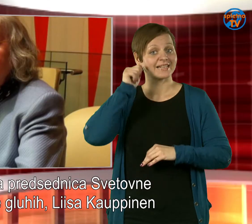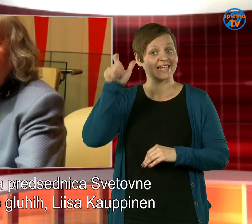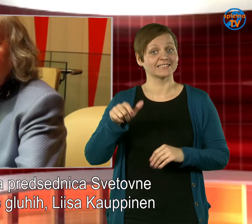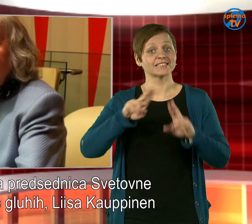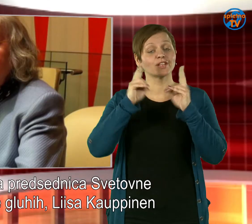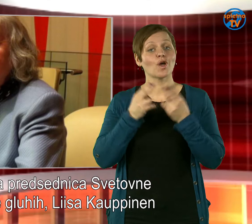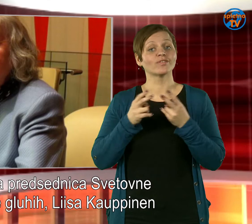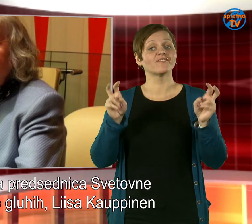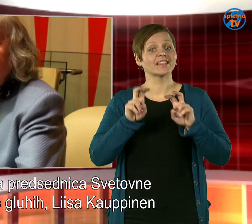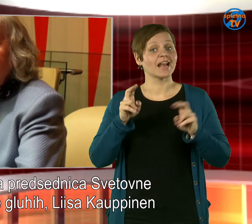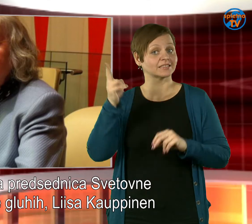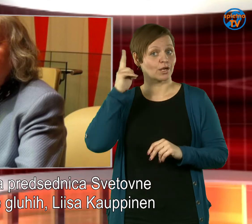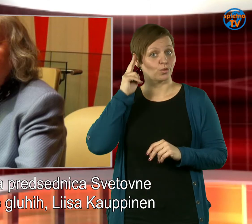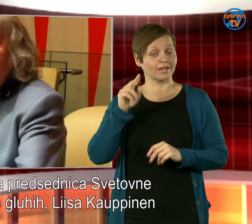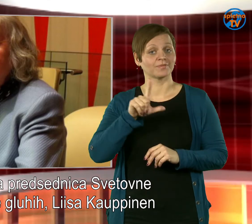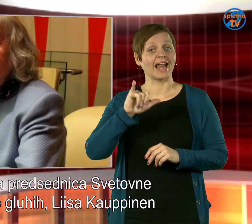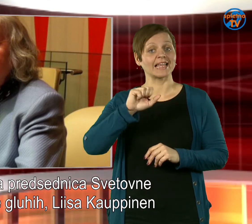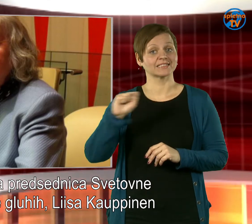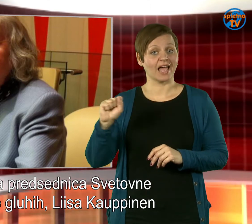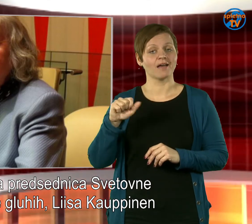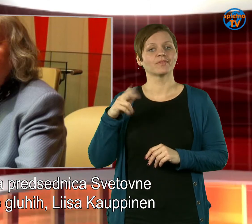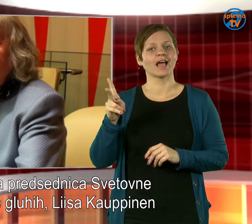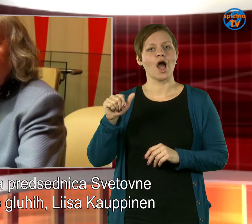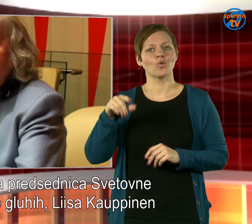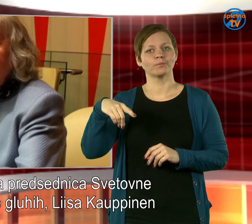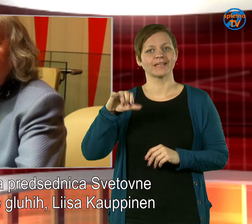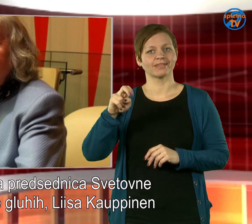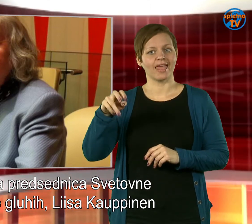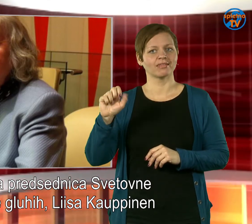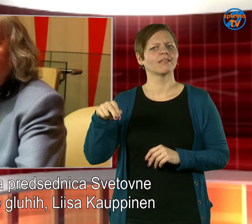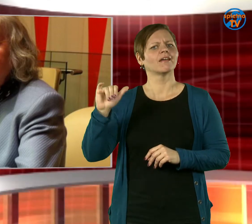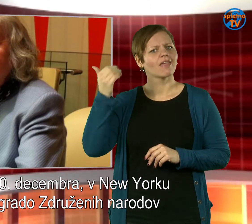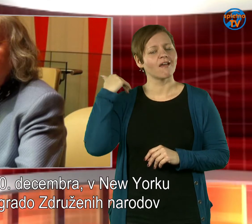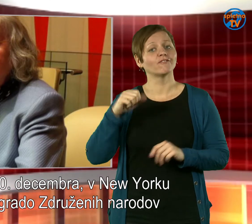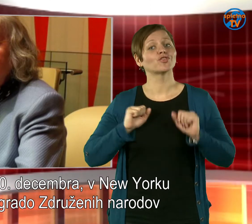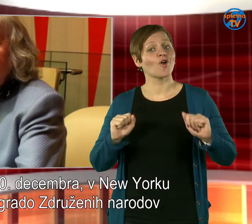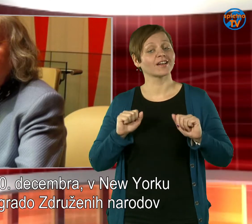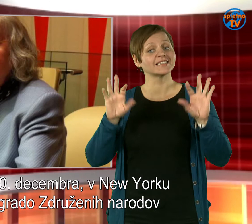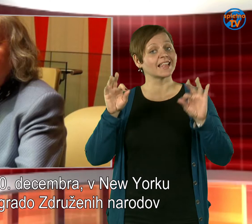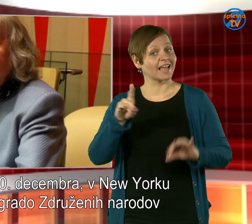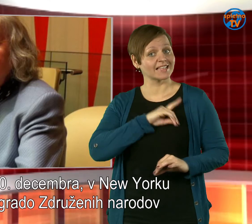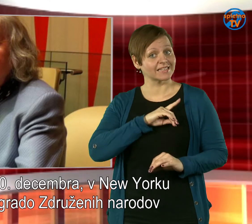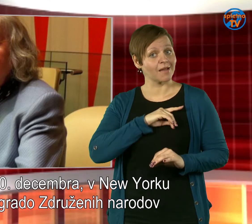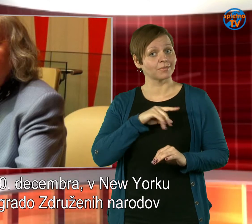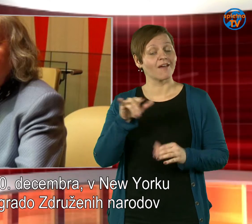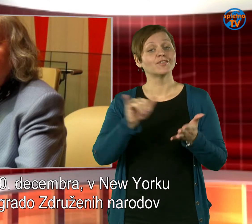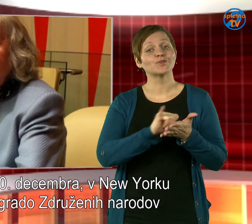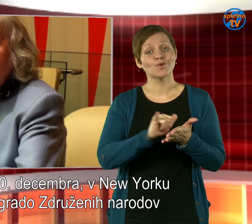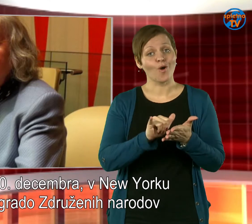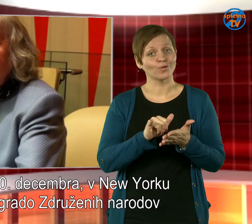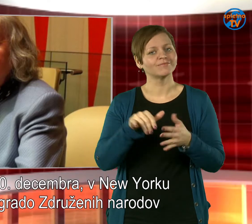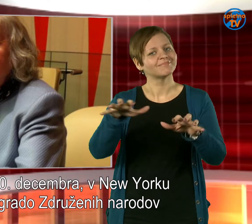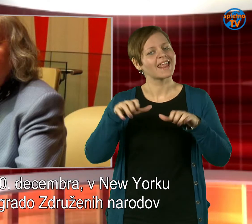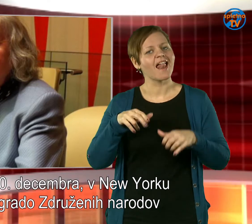Nekdanja predsednica Svetovne federacije gluhih Lisa Kaupinen je v torek 10. decembra v New Yorku v